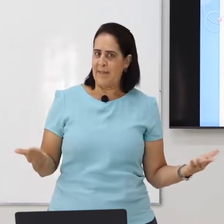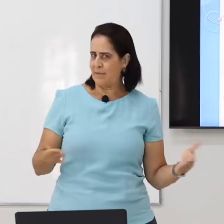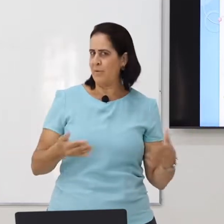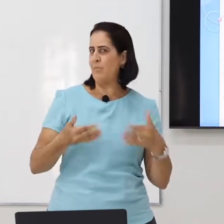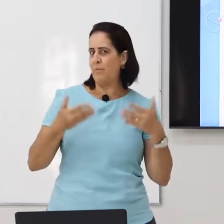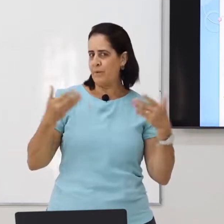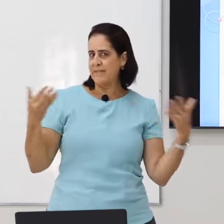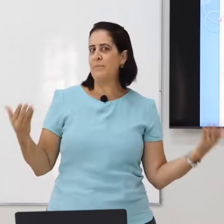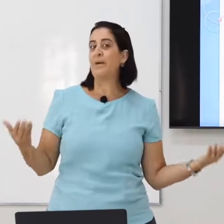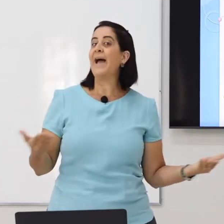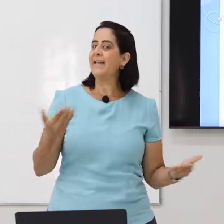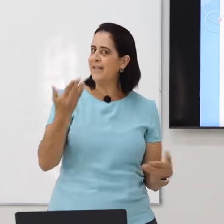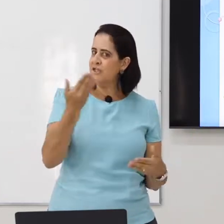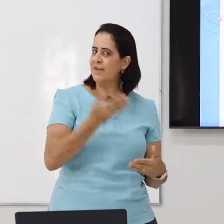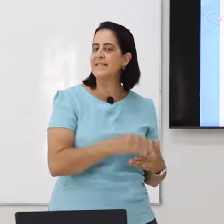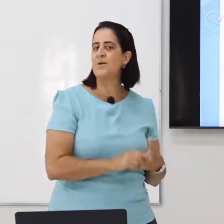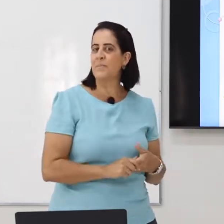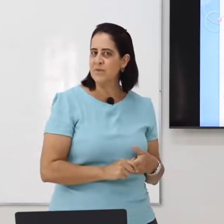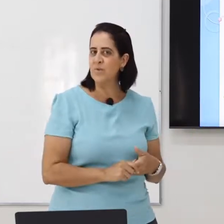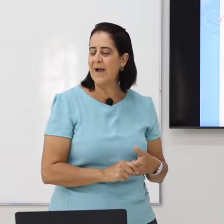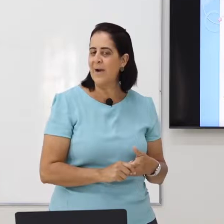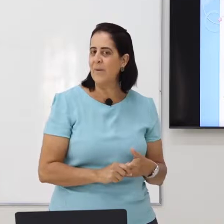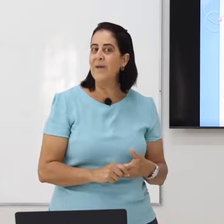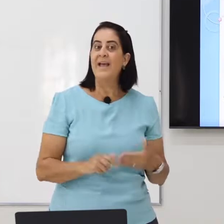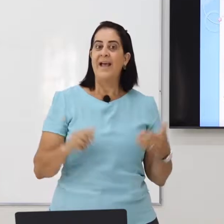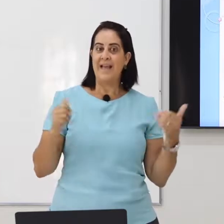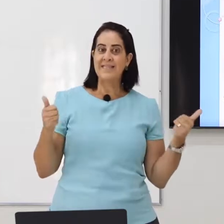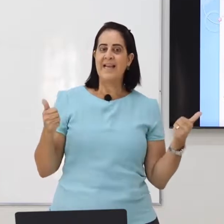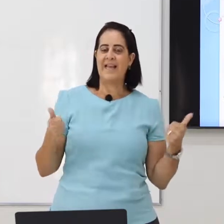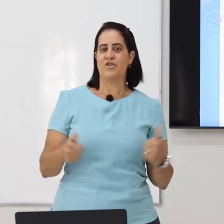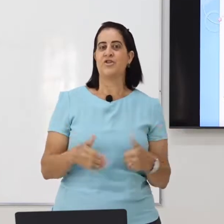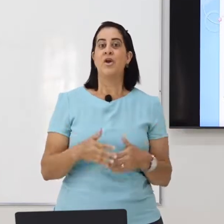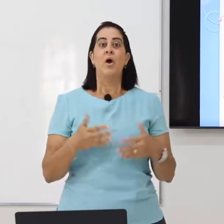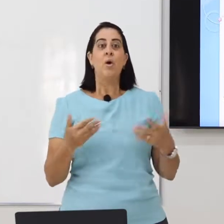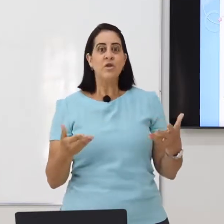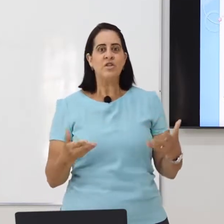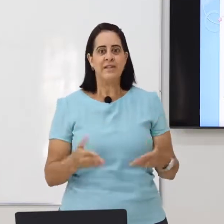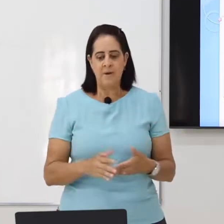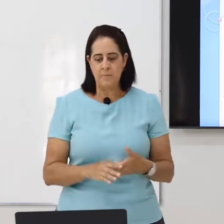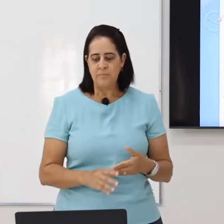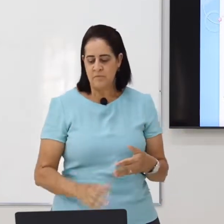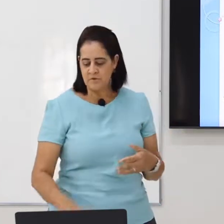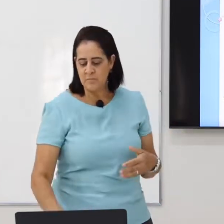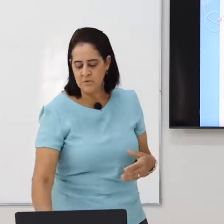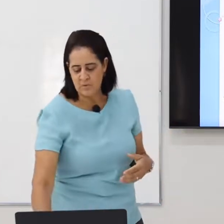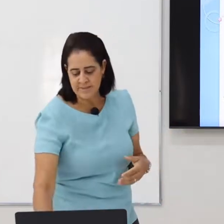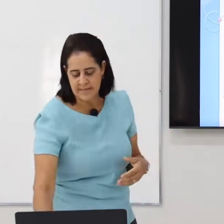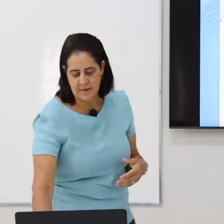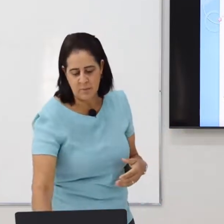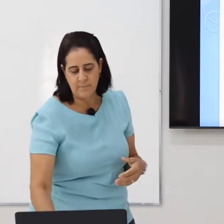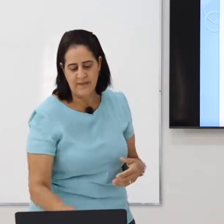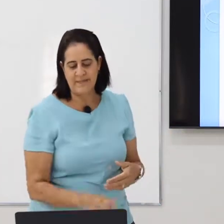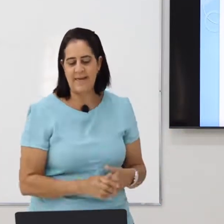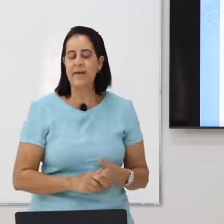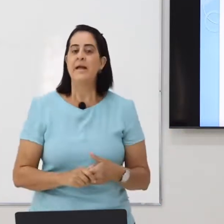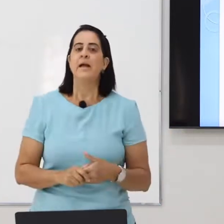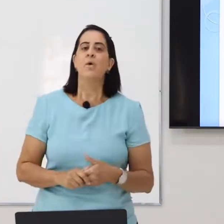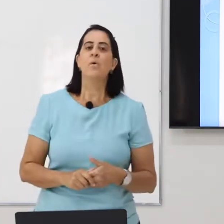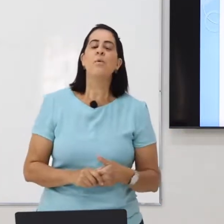alfabeto, como, por exemplo, a identificação pessoal. Excelente! Hoje, então, nós vamos começar a compreender como é